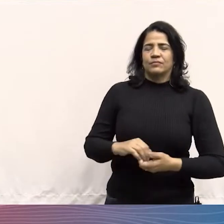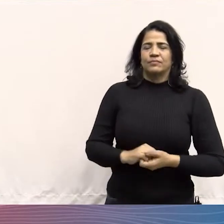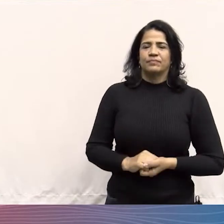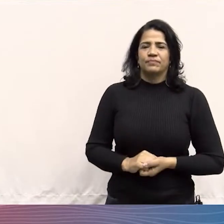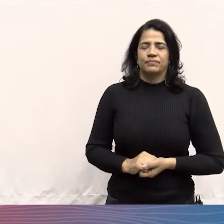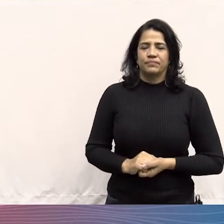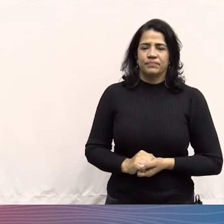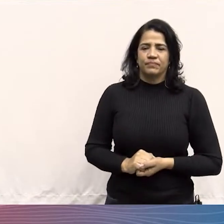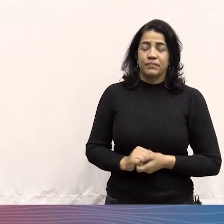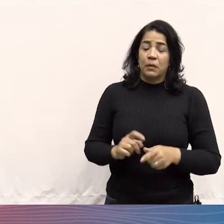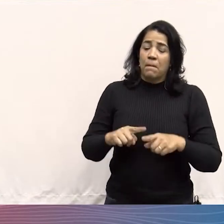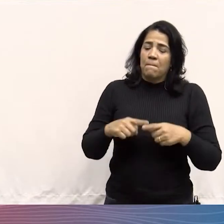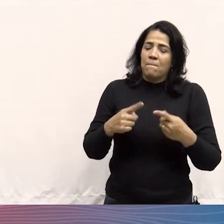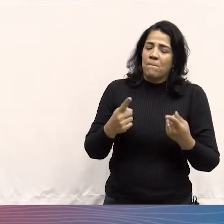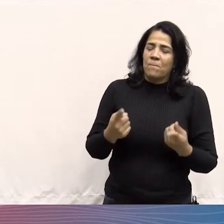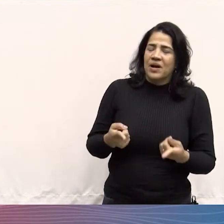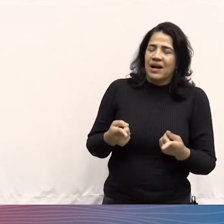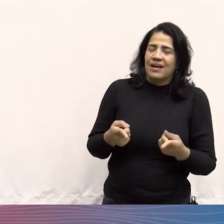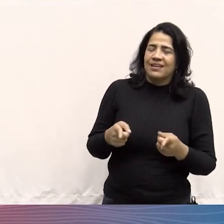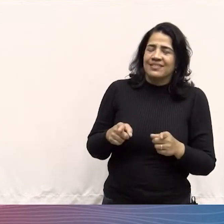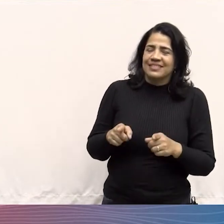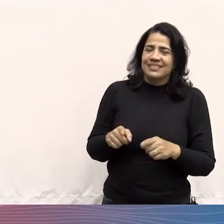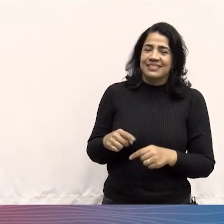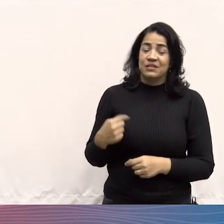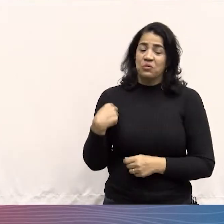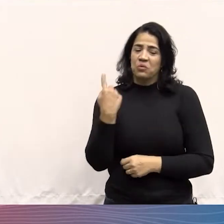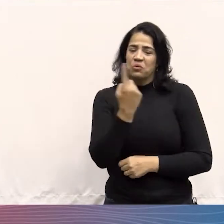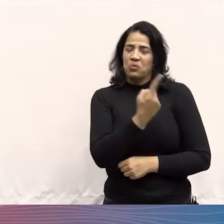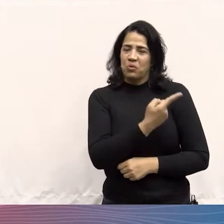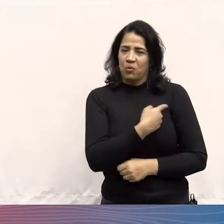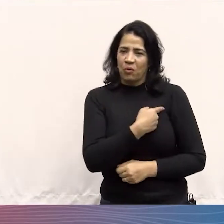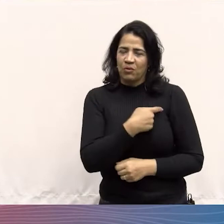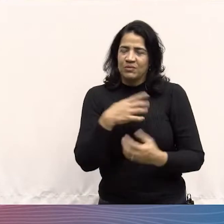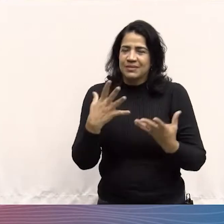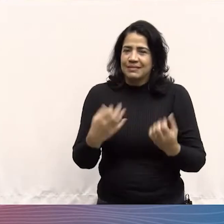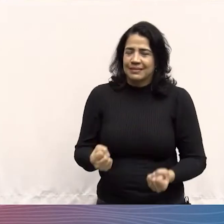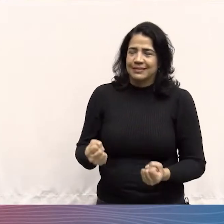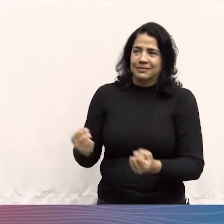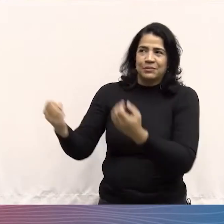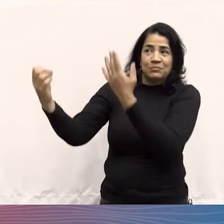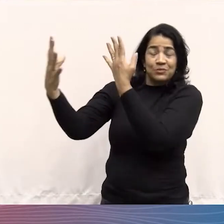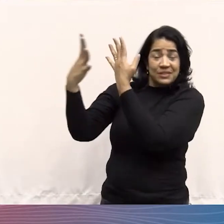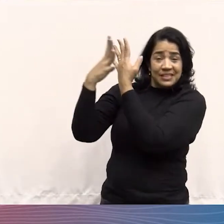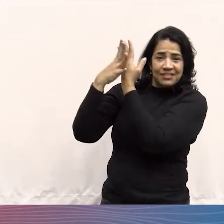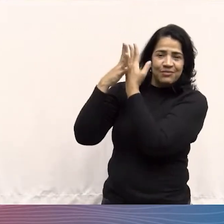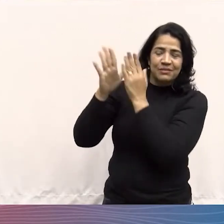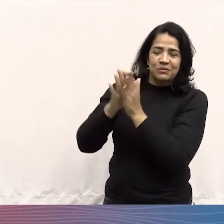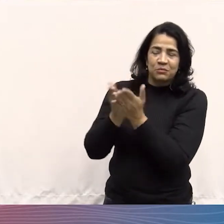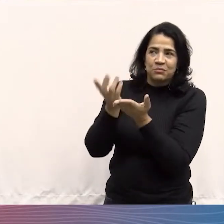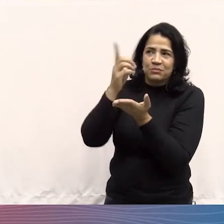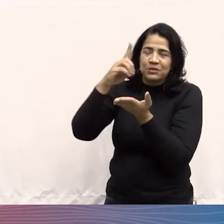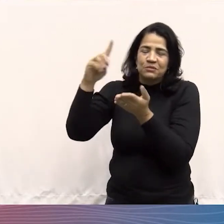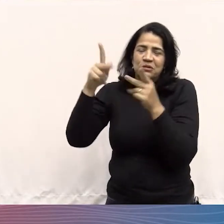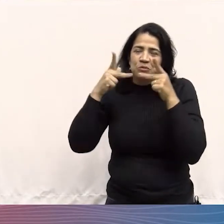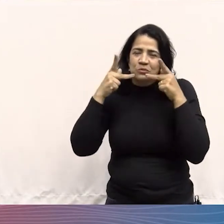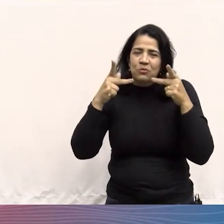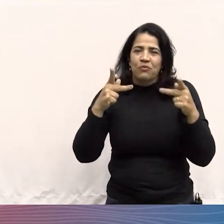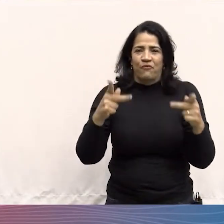Cristo, mas agora descobrimos pela revelação da palavra profética que é